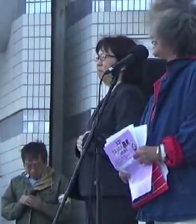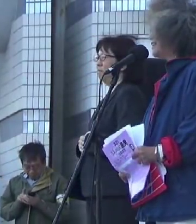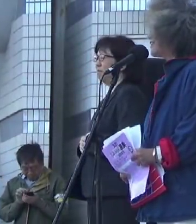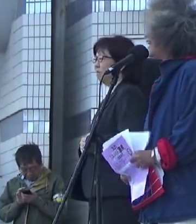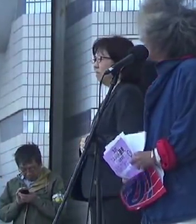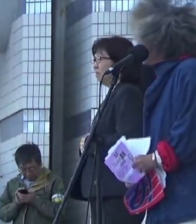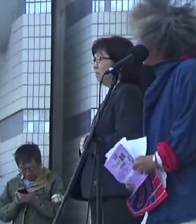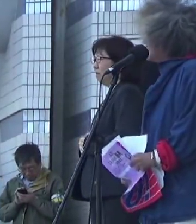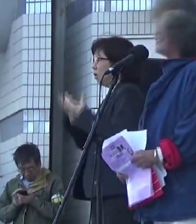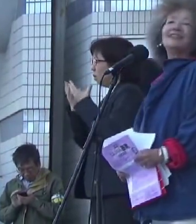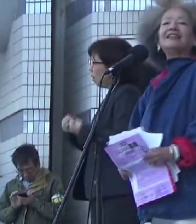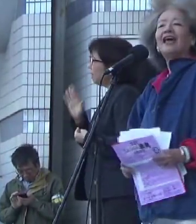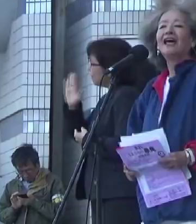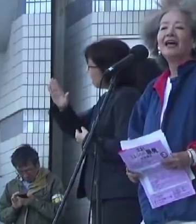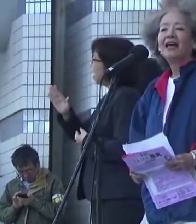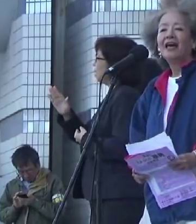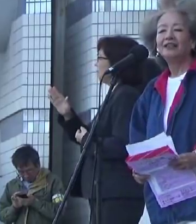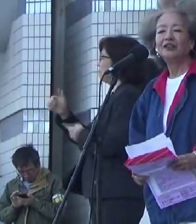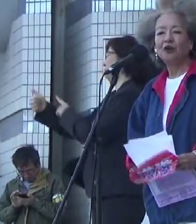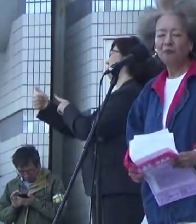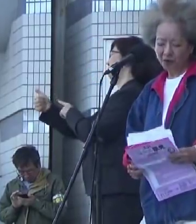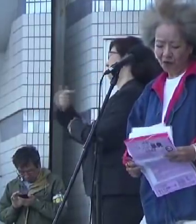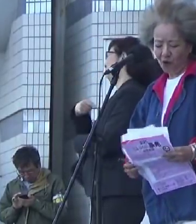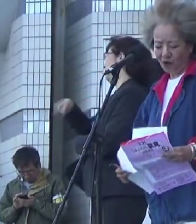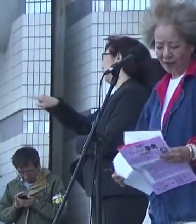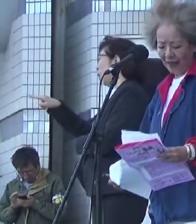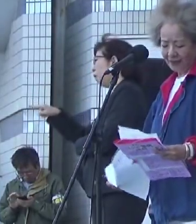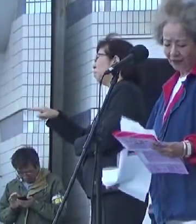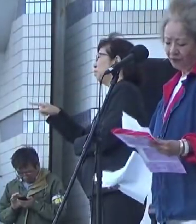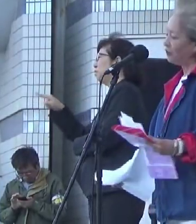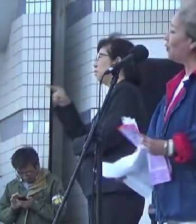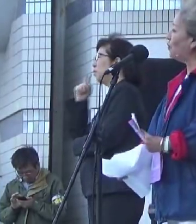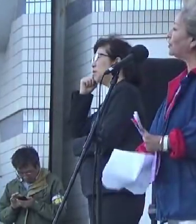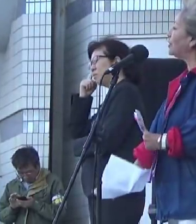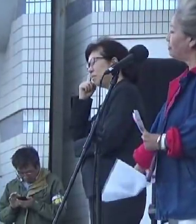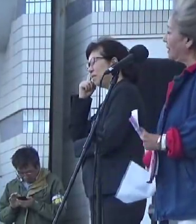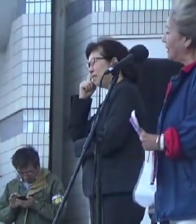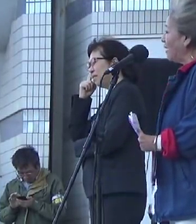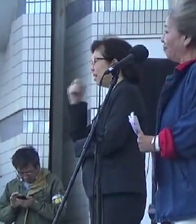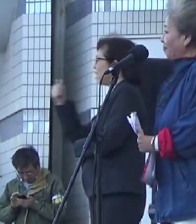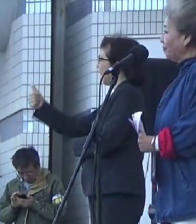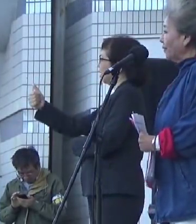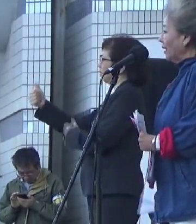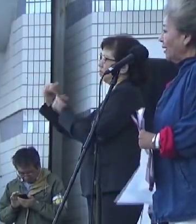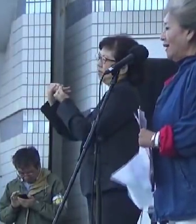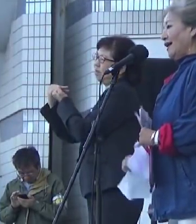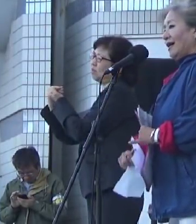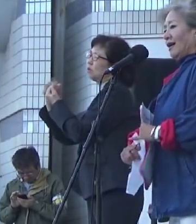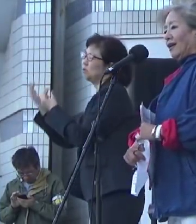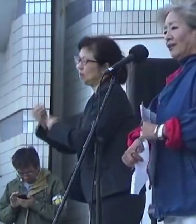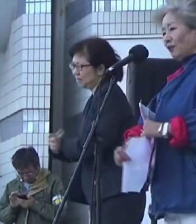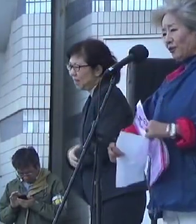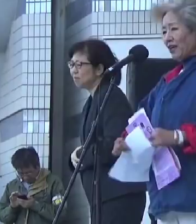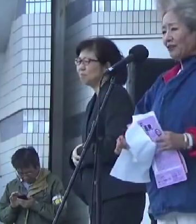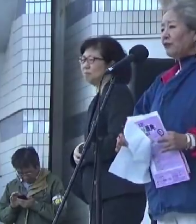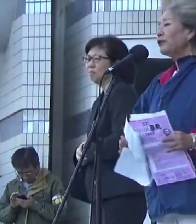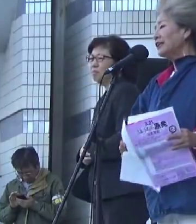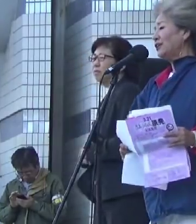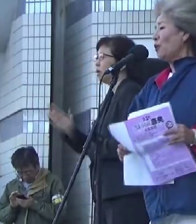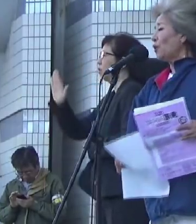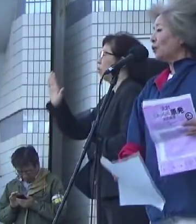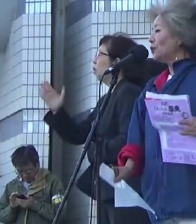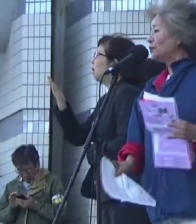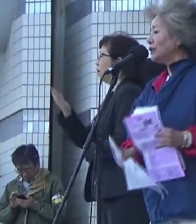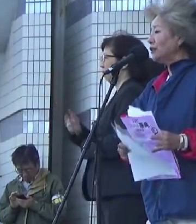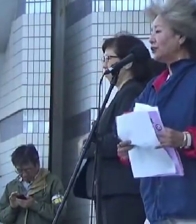そしたらそっち行くからさっていう思いを約束をしました。ところがどう